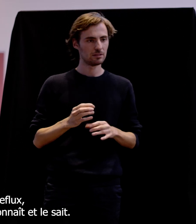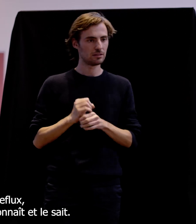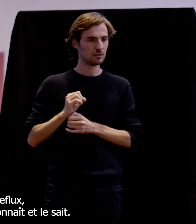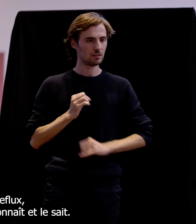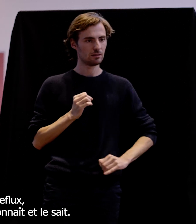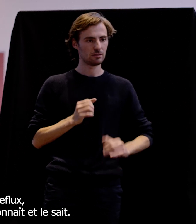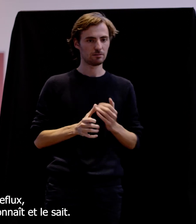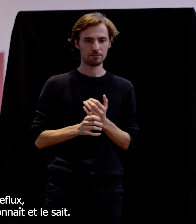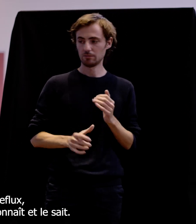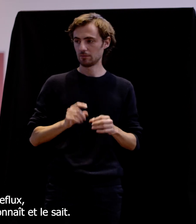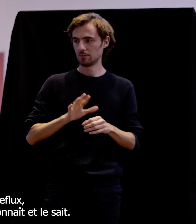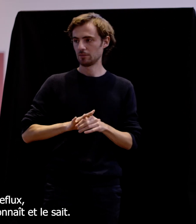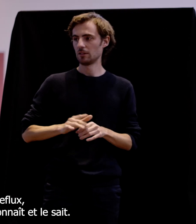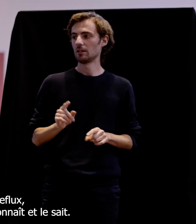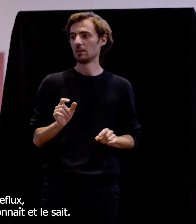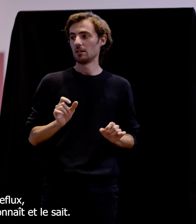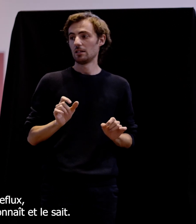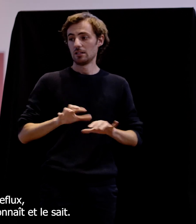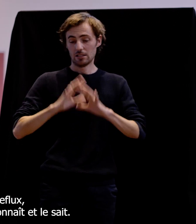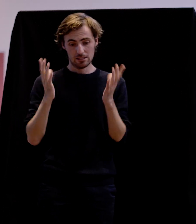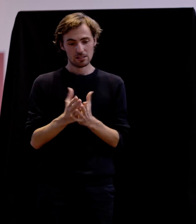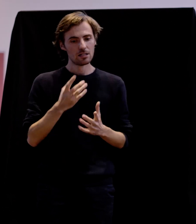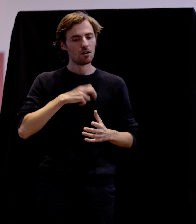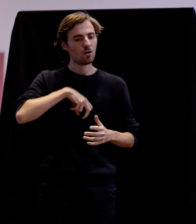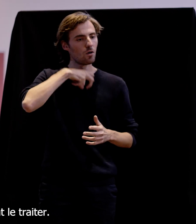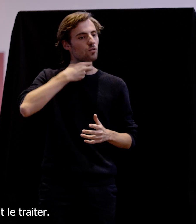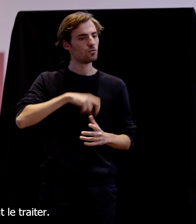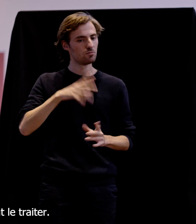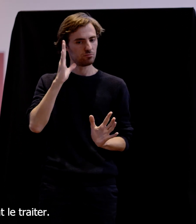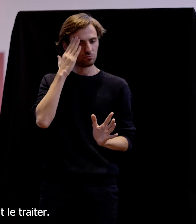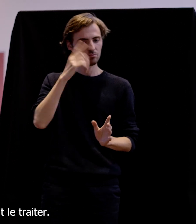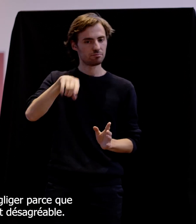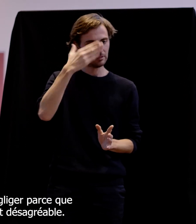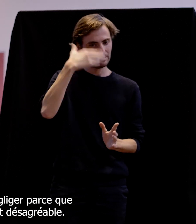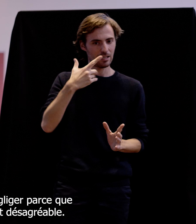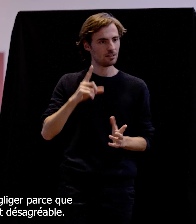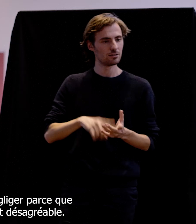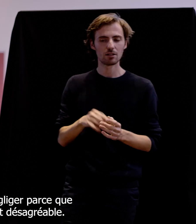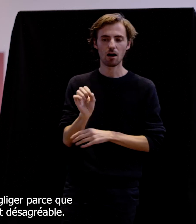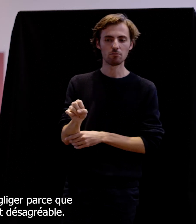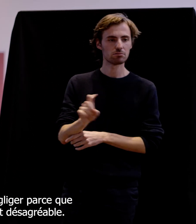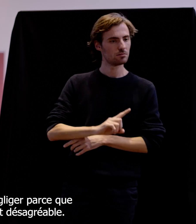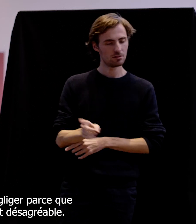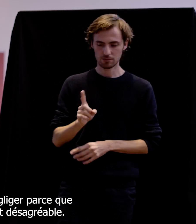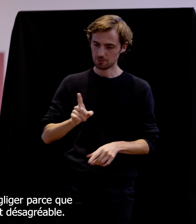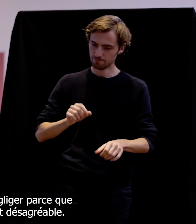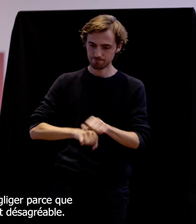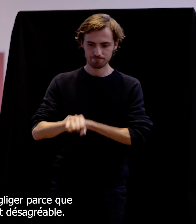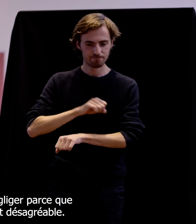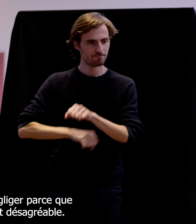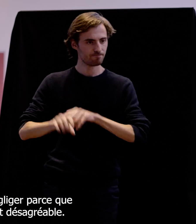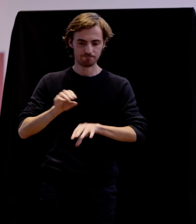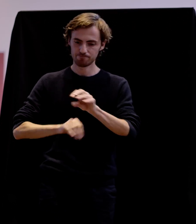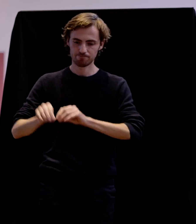le reflux, tout le monde le connaît et le sait, il faut vraiment le traiter, il ne faut pas le négliger, parce que c'est vrai que